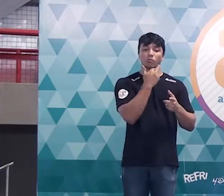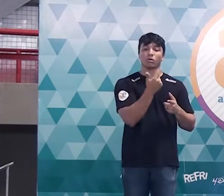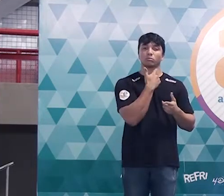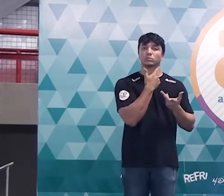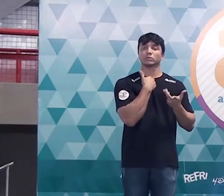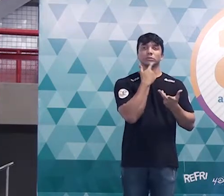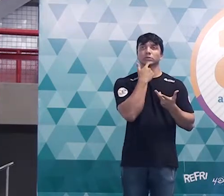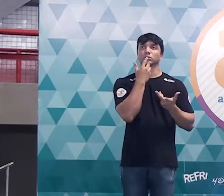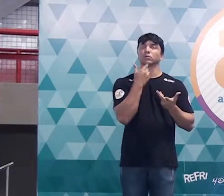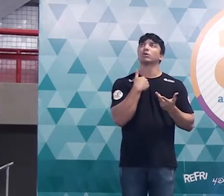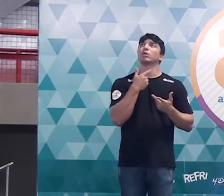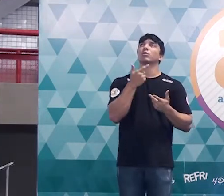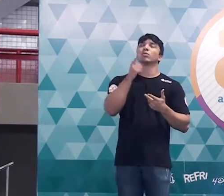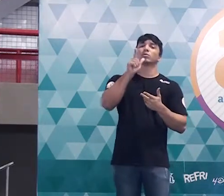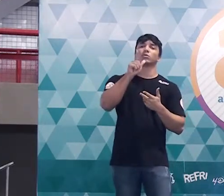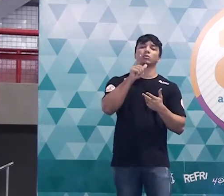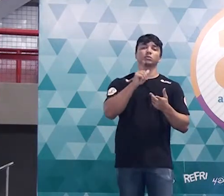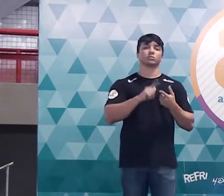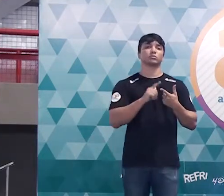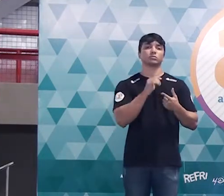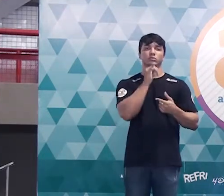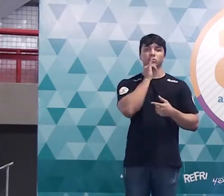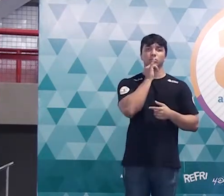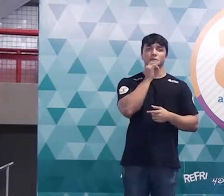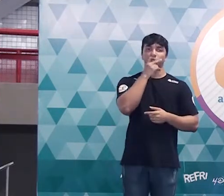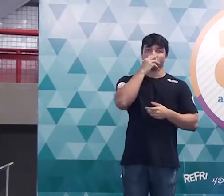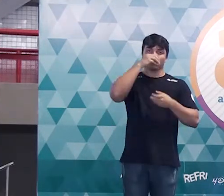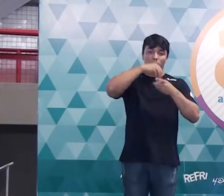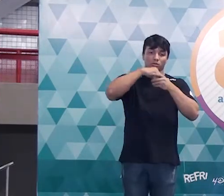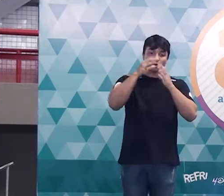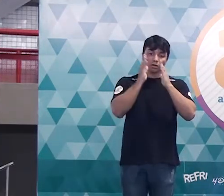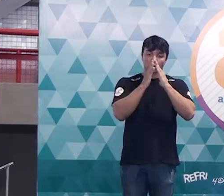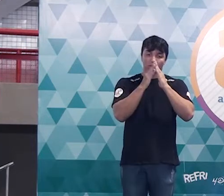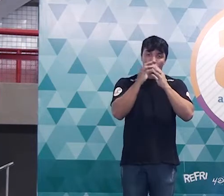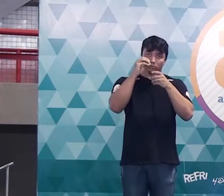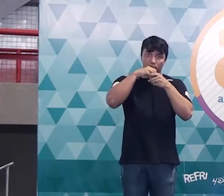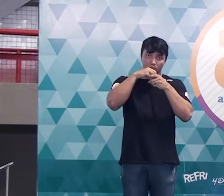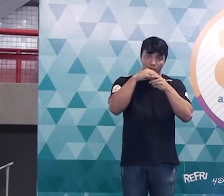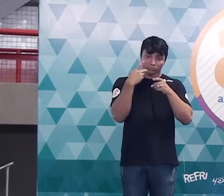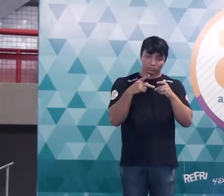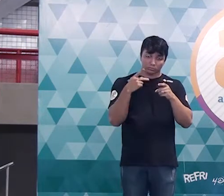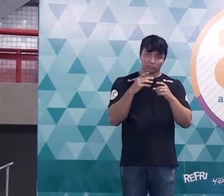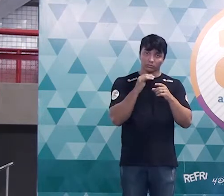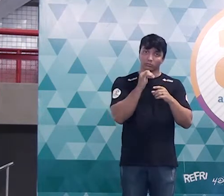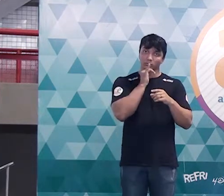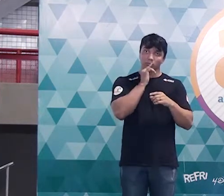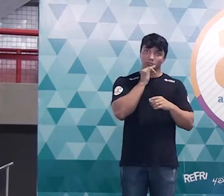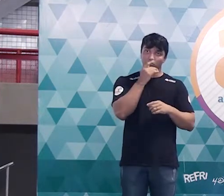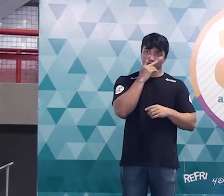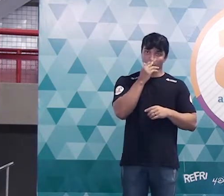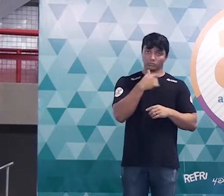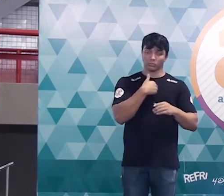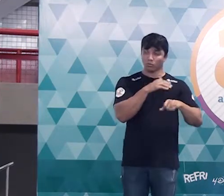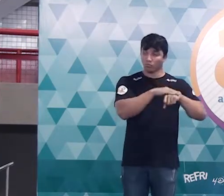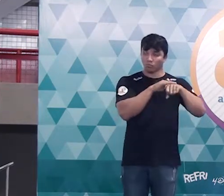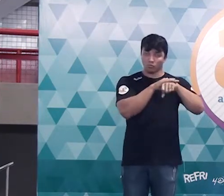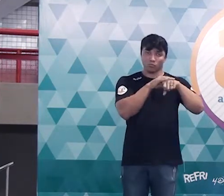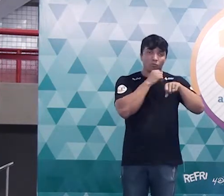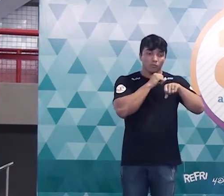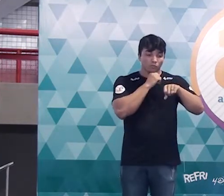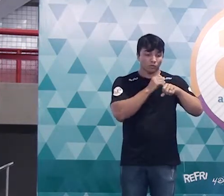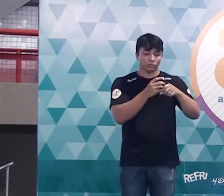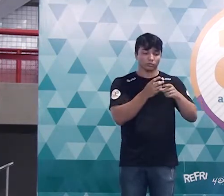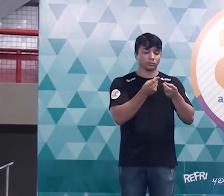Eu não vou muito longe não. Dentro da casa da gente, Se a gente estiver conversando com o